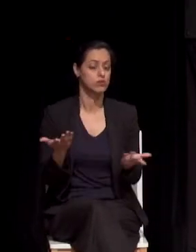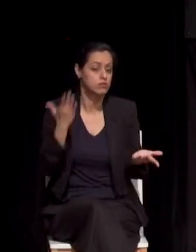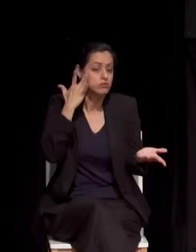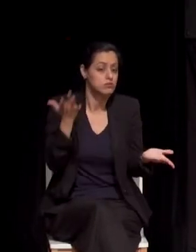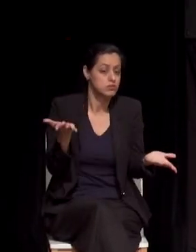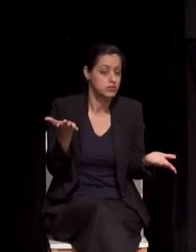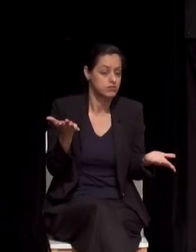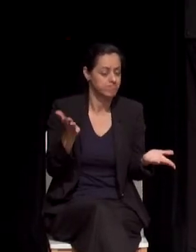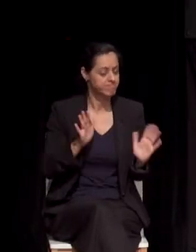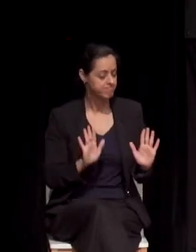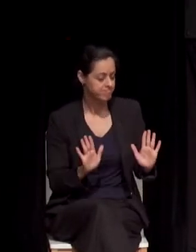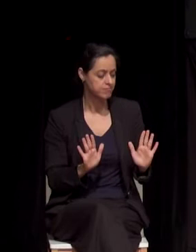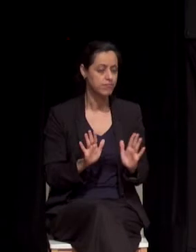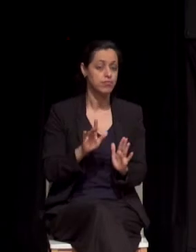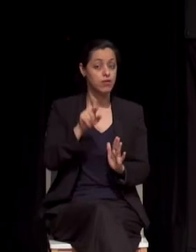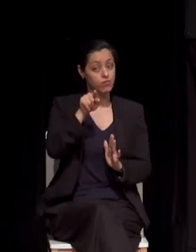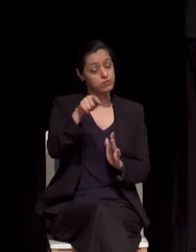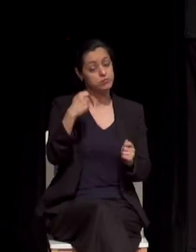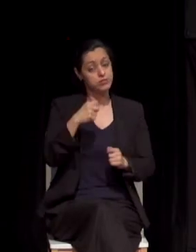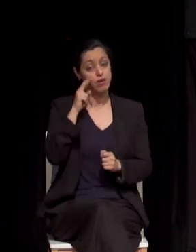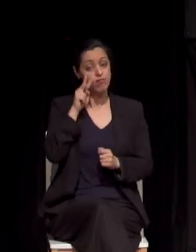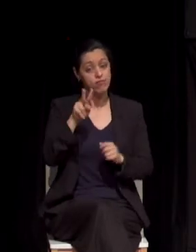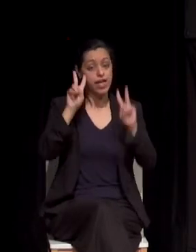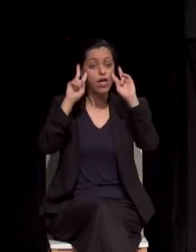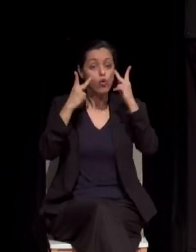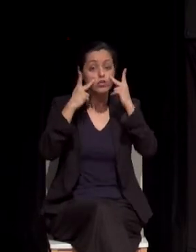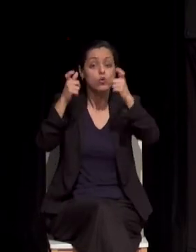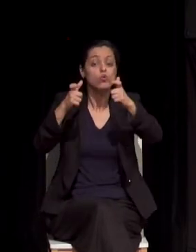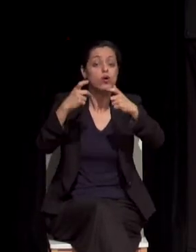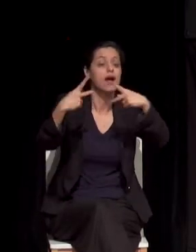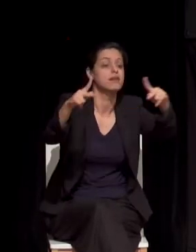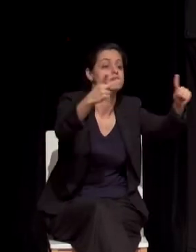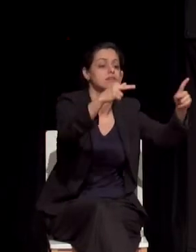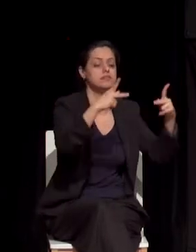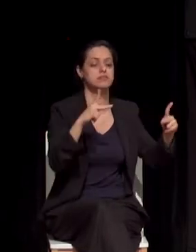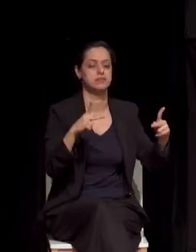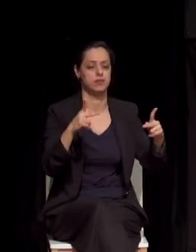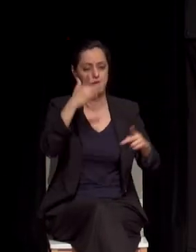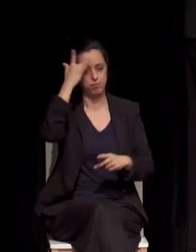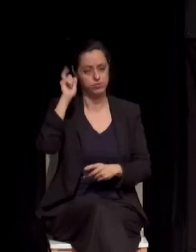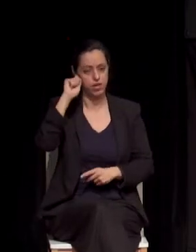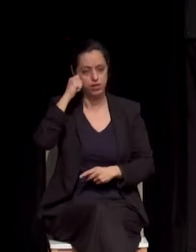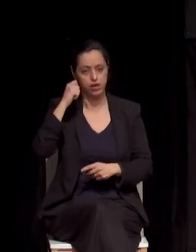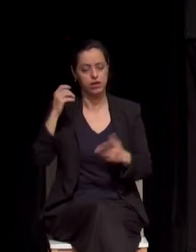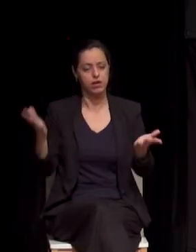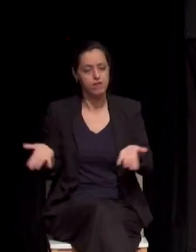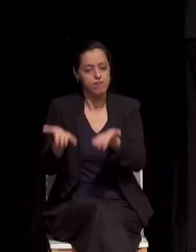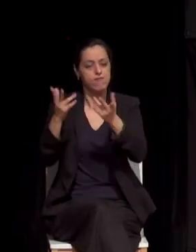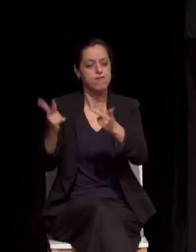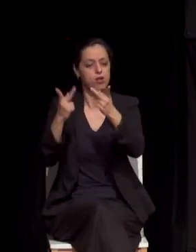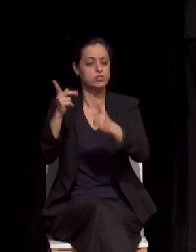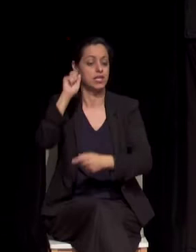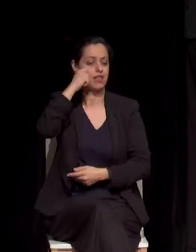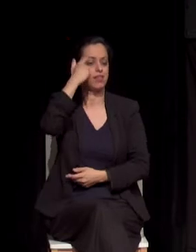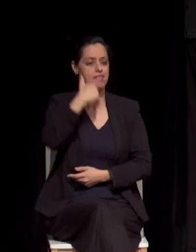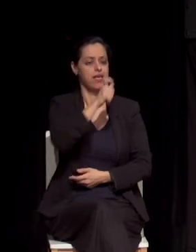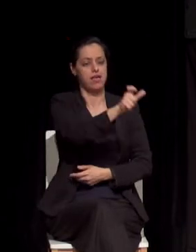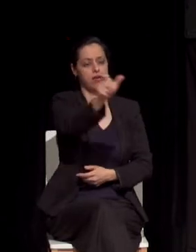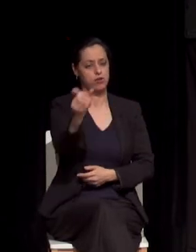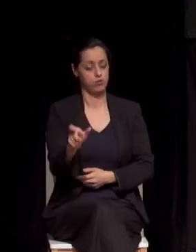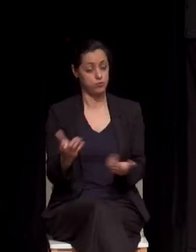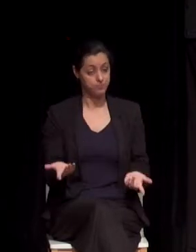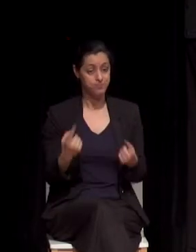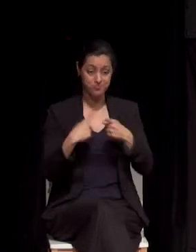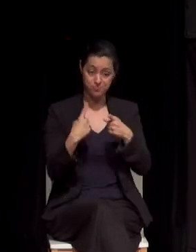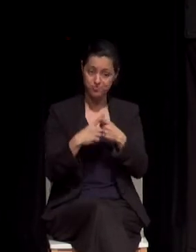onde elas atuam. E isso é uma coisa que faz parte dessas ondas institucionais de valorização do negro que eu estava falando para vocês, porque a